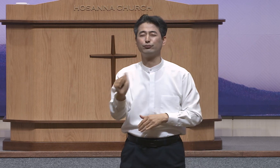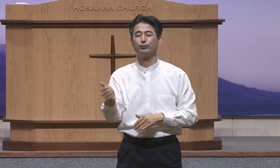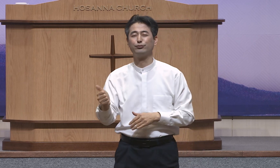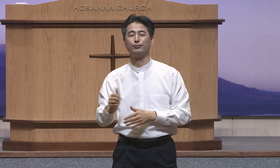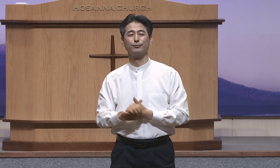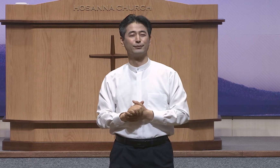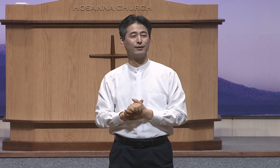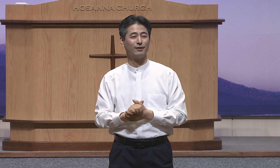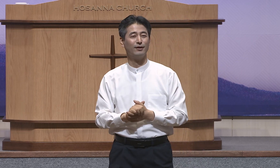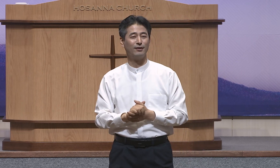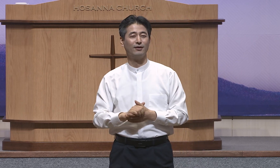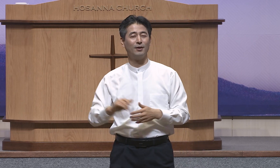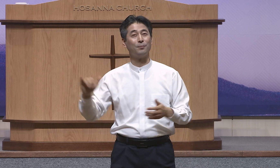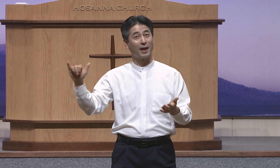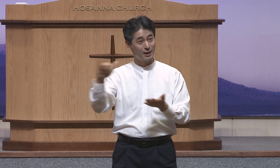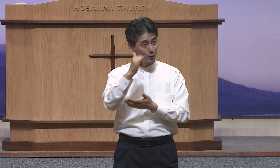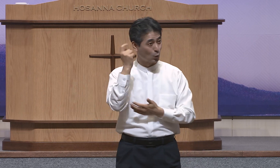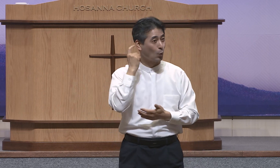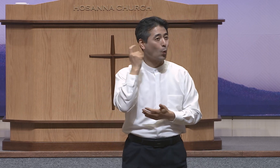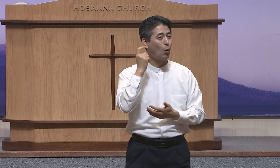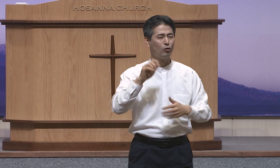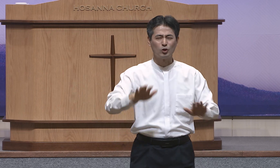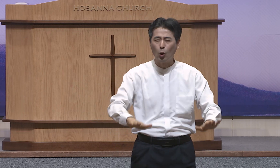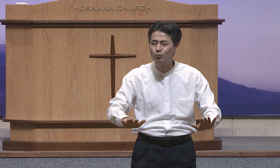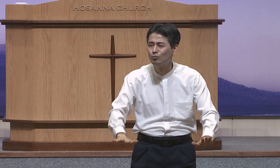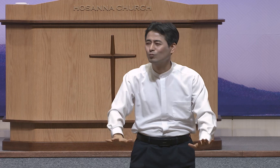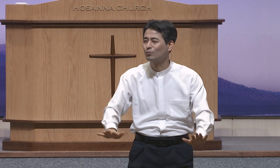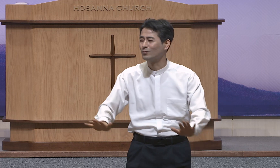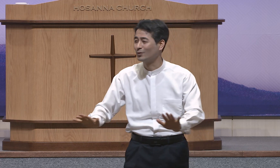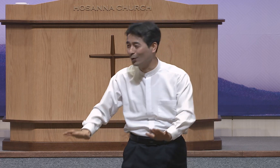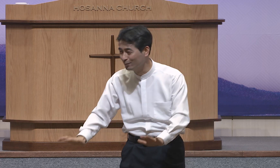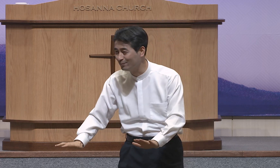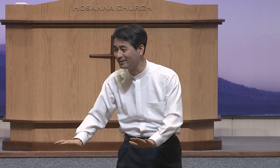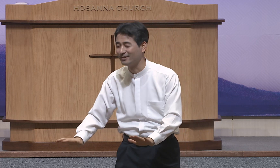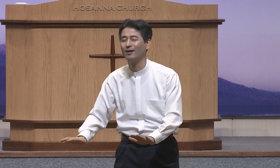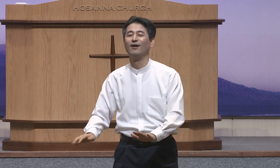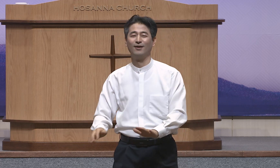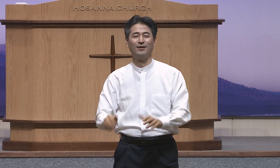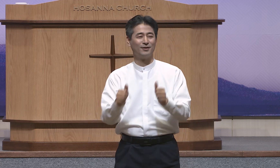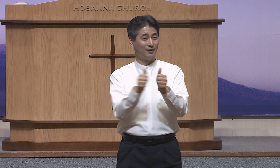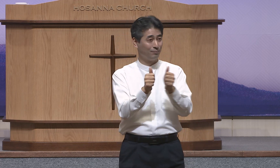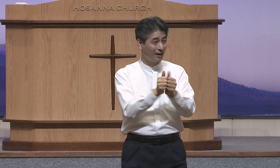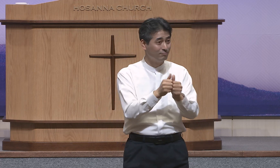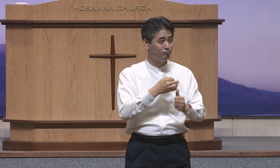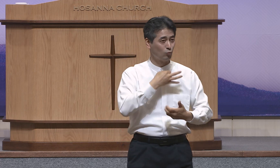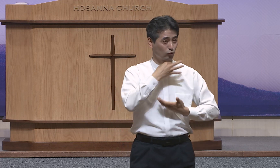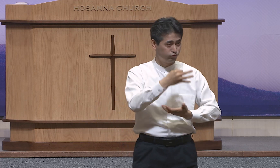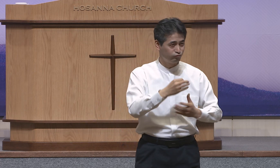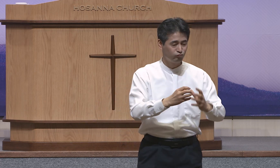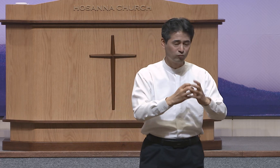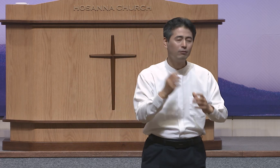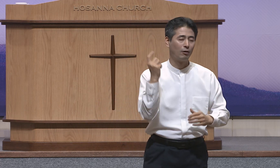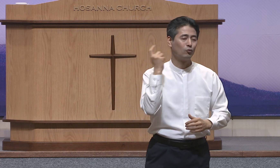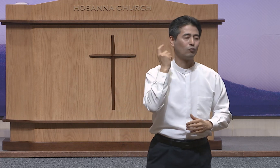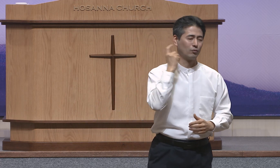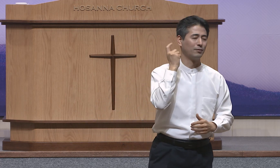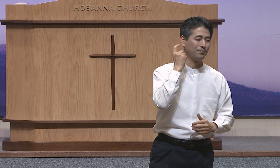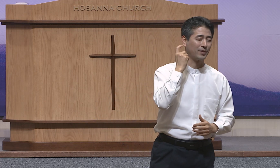새소리 못 듣습니다. 비행기 소리, 저음으로 울리는 소리는 듣습니다. 남자